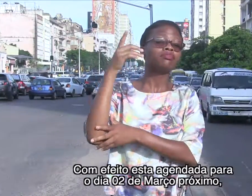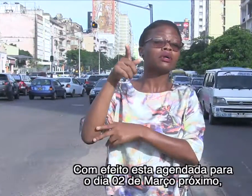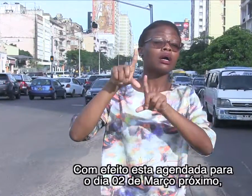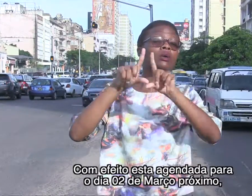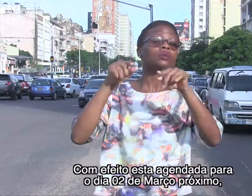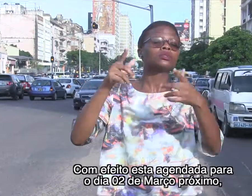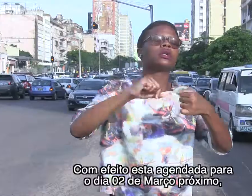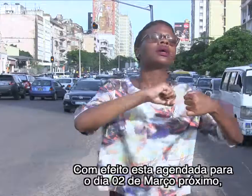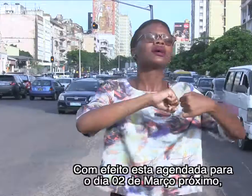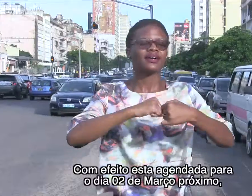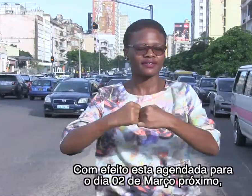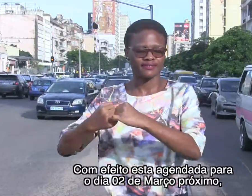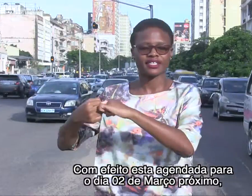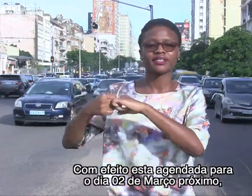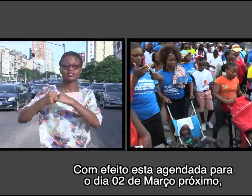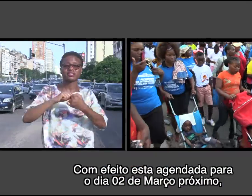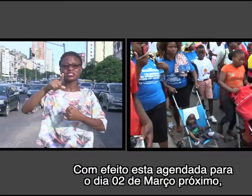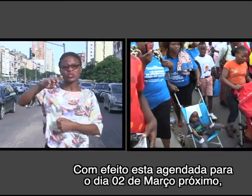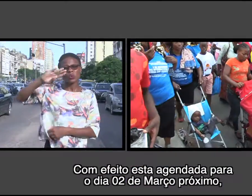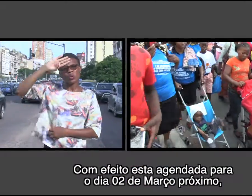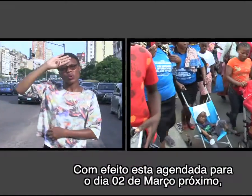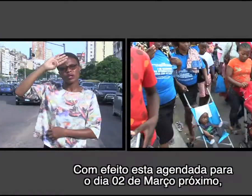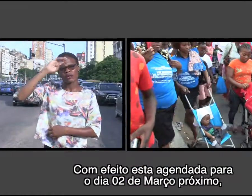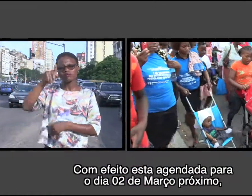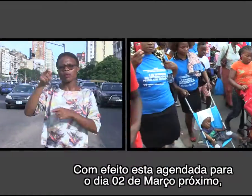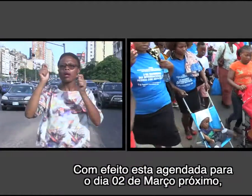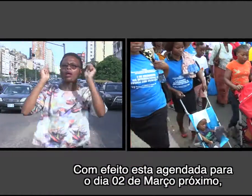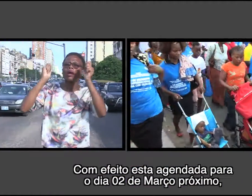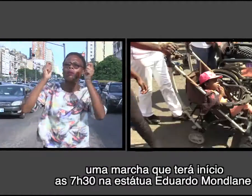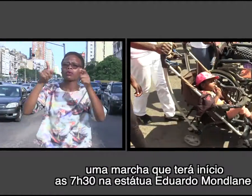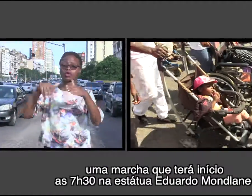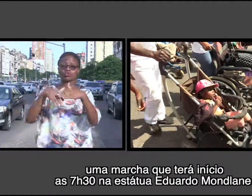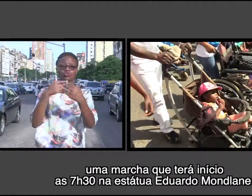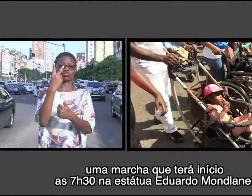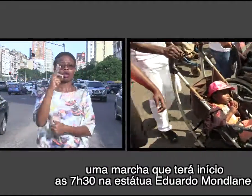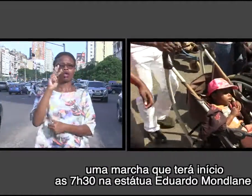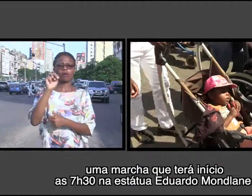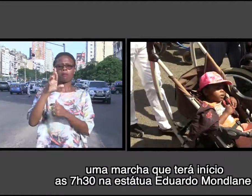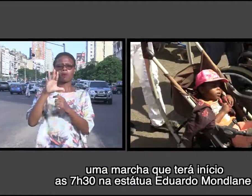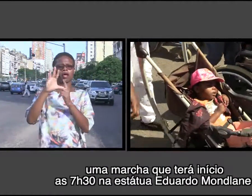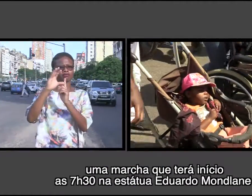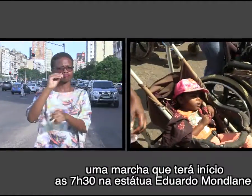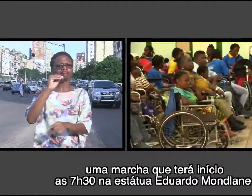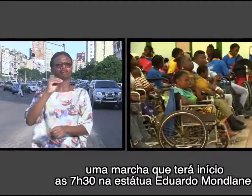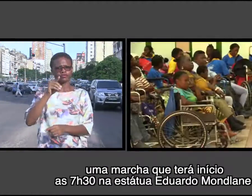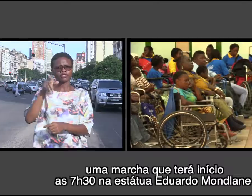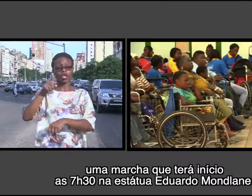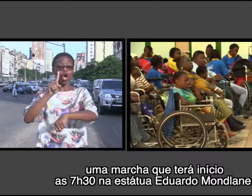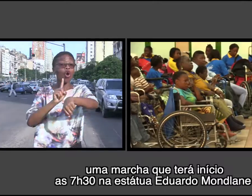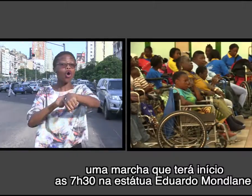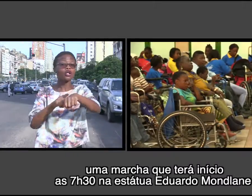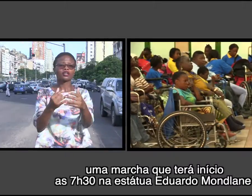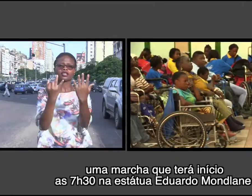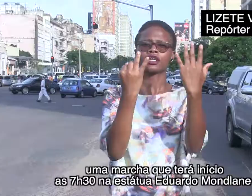Com efeito, está agendada para o dia 2 de março próximo, uma marcha que terá início às 7 horas e 30 minutos,